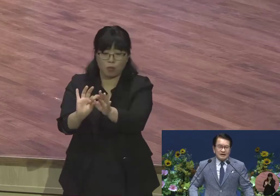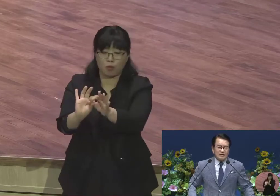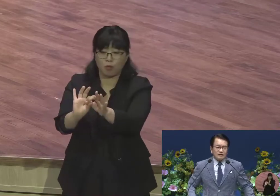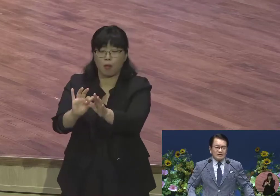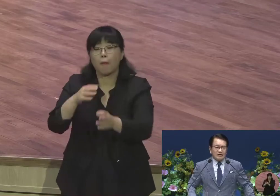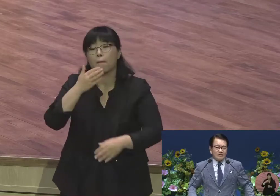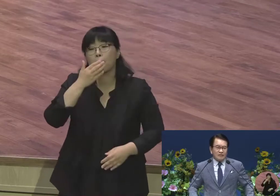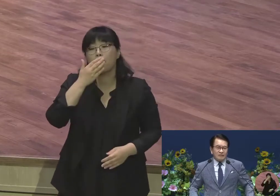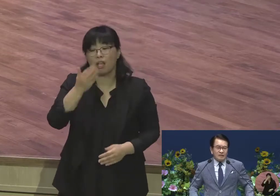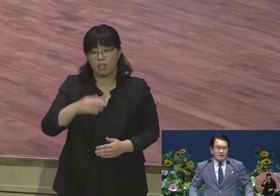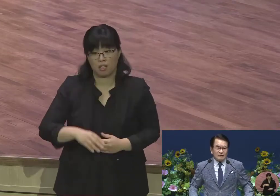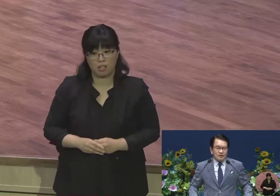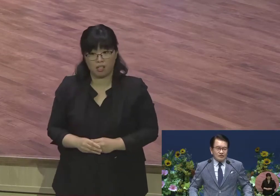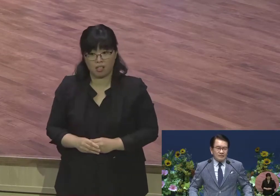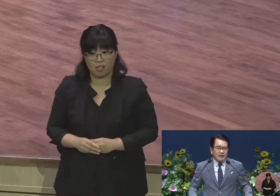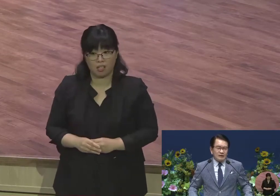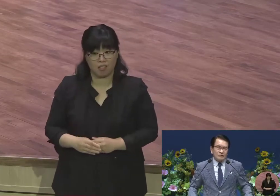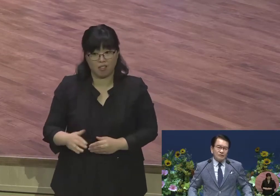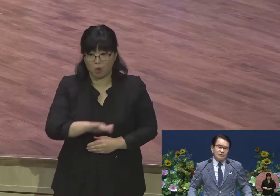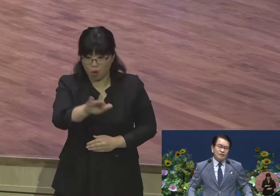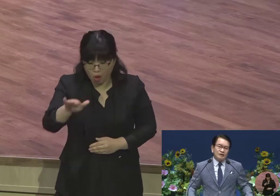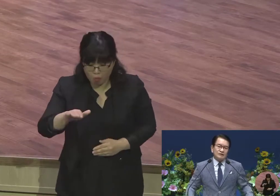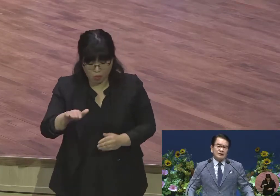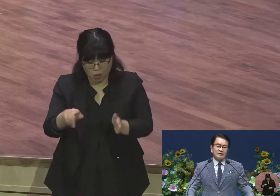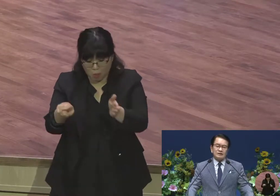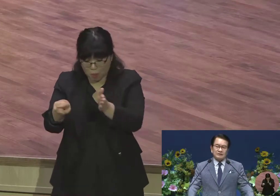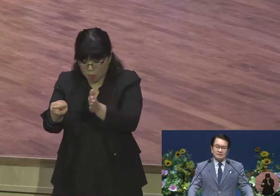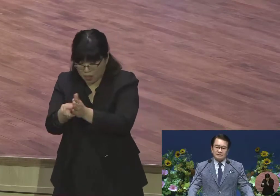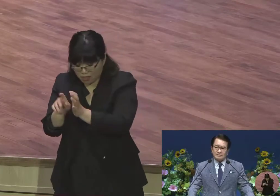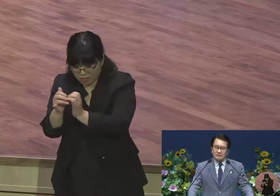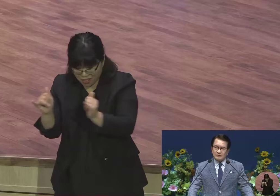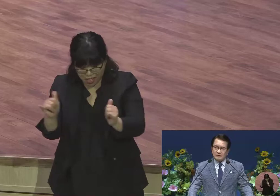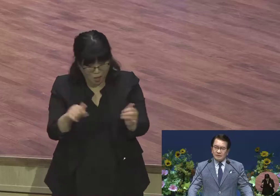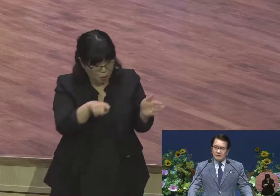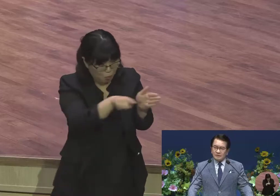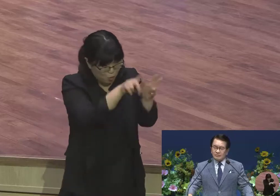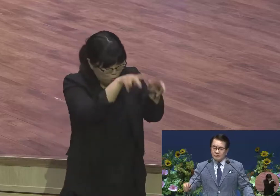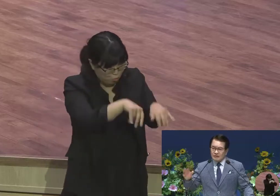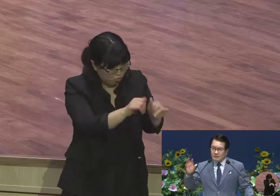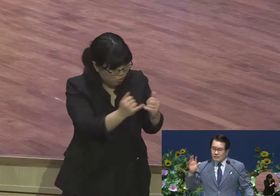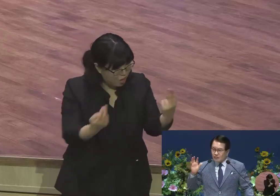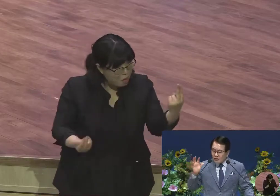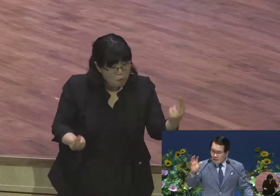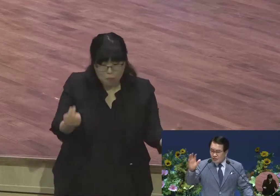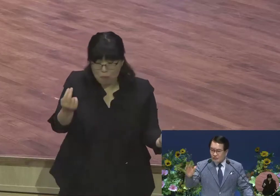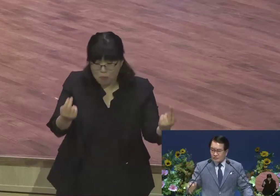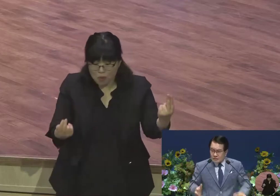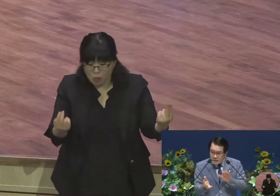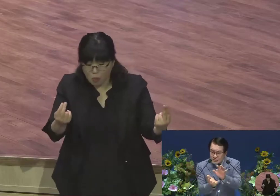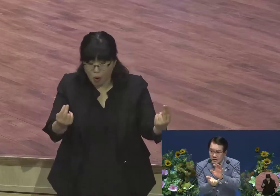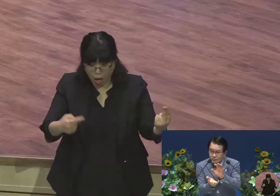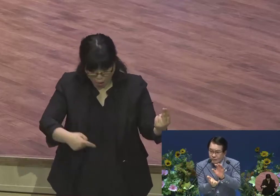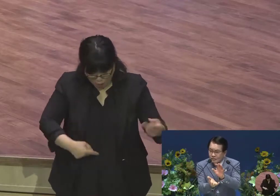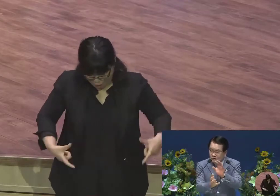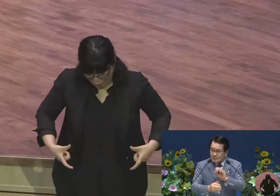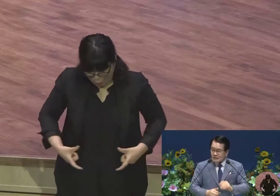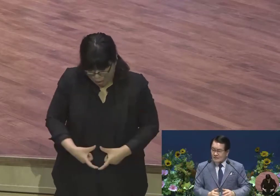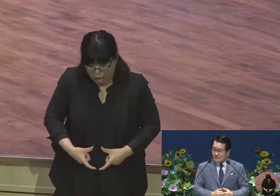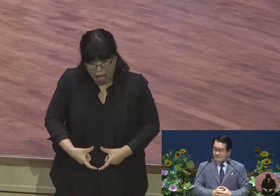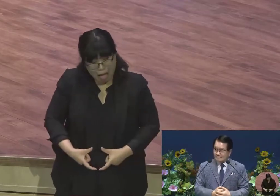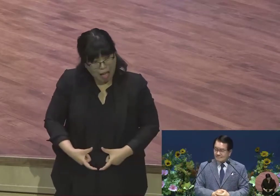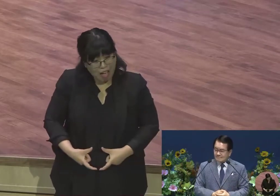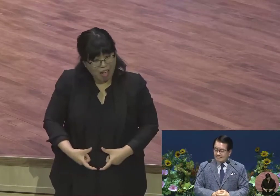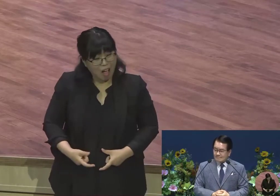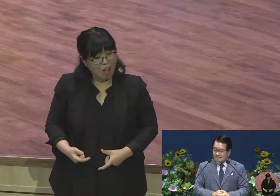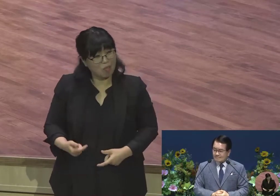스케일도 작고 소심해가지고 어떻게 세상이 이겼어요. 믿음의 무한도전 이렇게 무한도전이